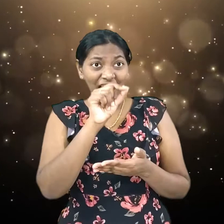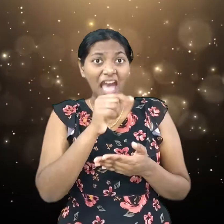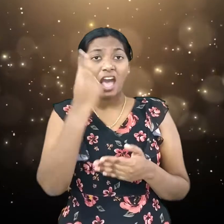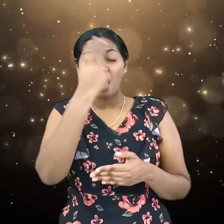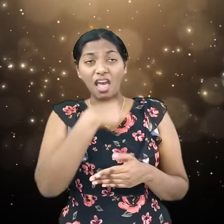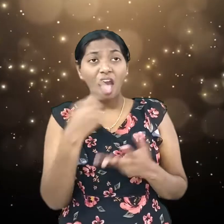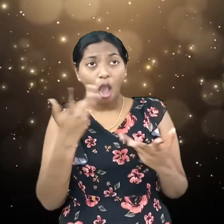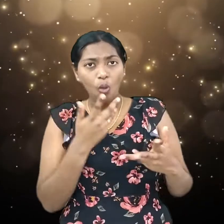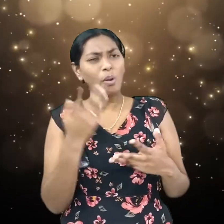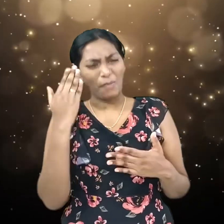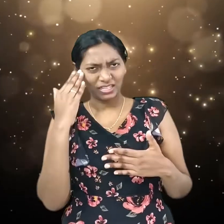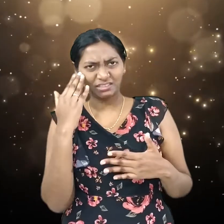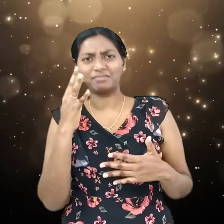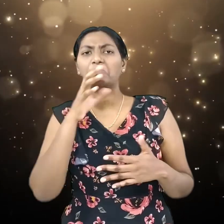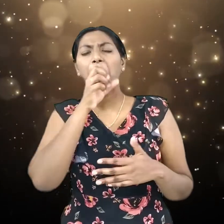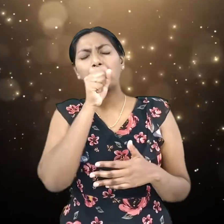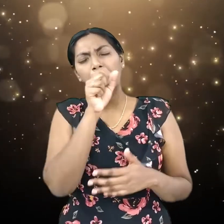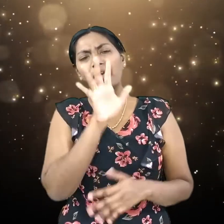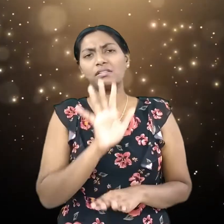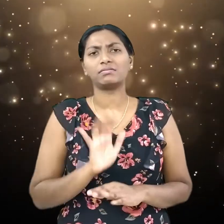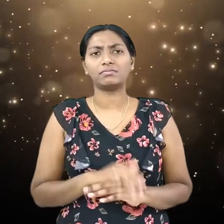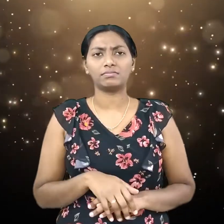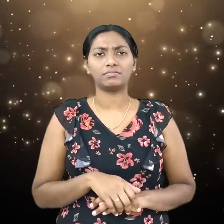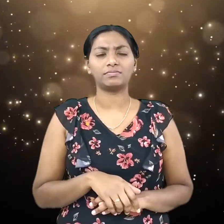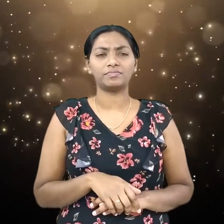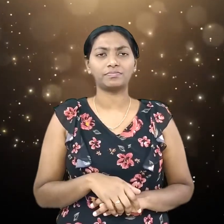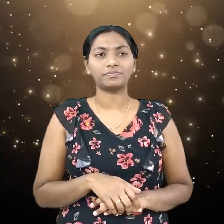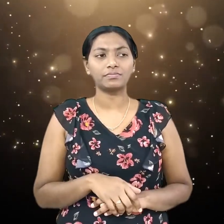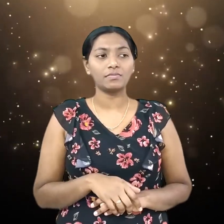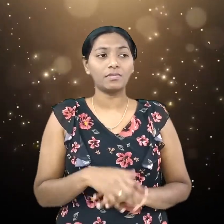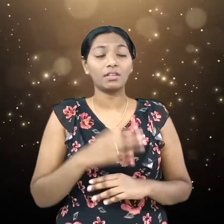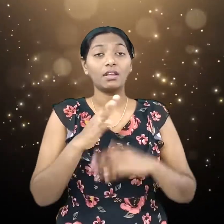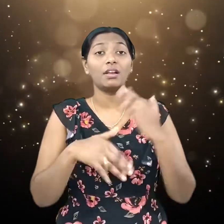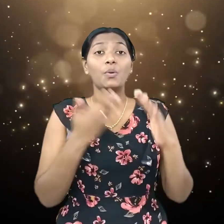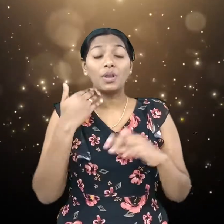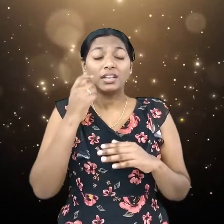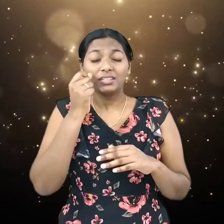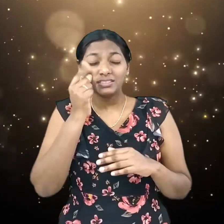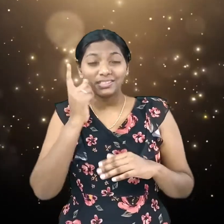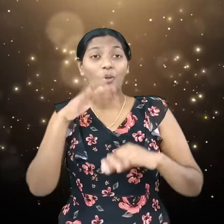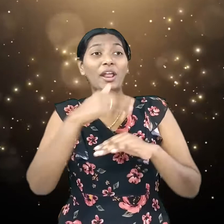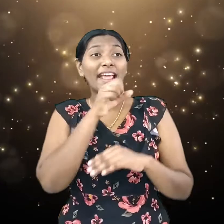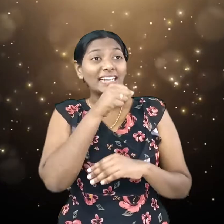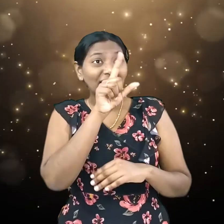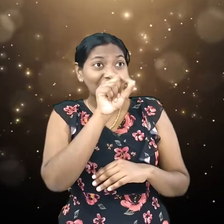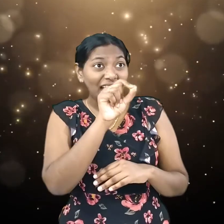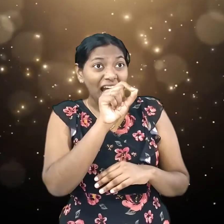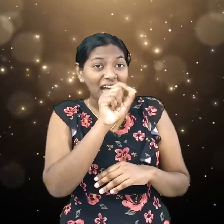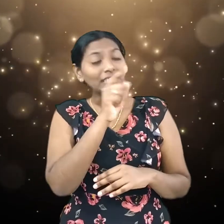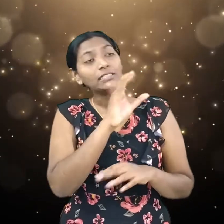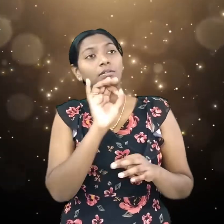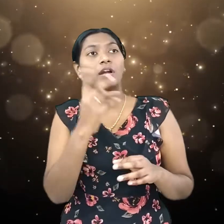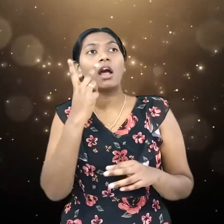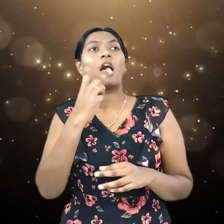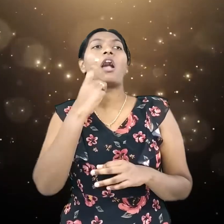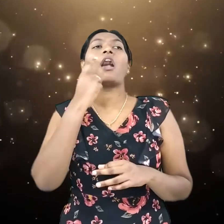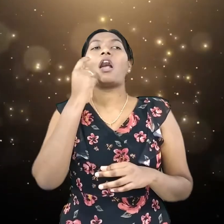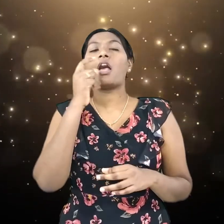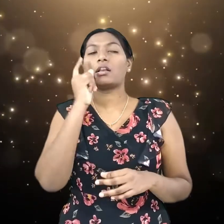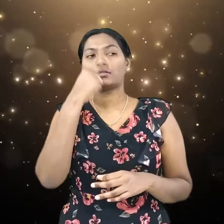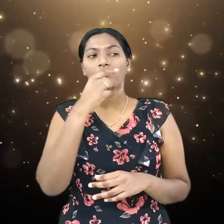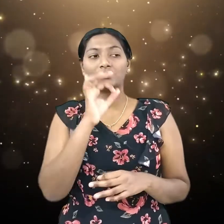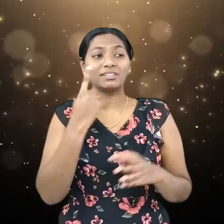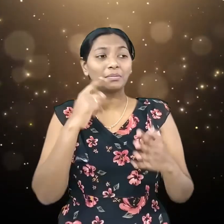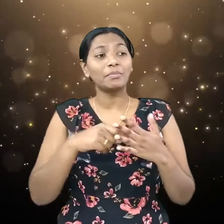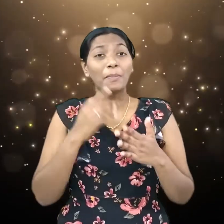वो तभी समझ में आएगा जो लड़का कितने साल का हो जाएगा, 10 साल का। तब तक वो लड़का क्या है, गुप्त। वो सामने है